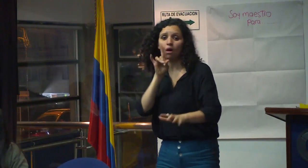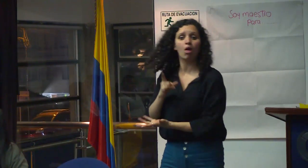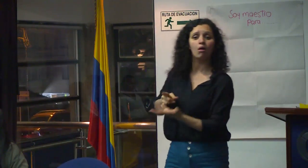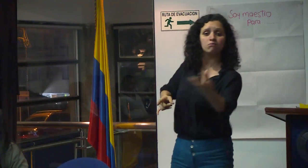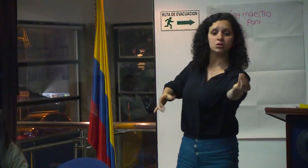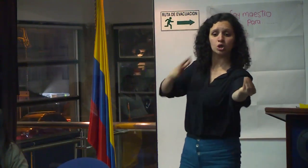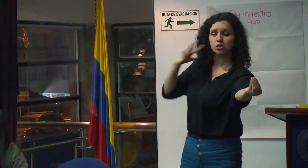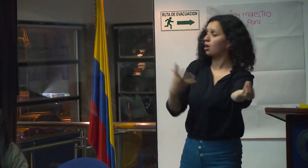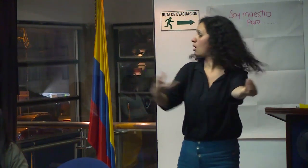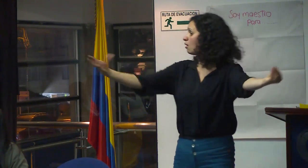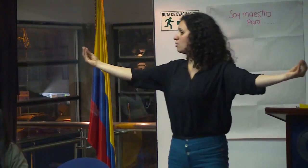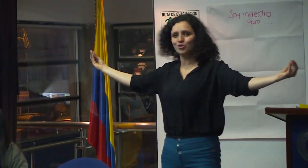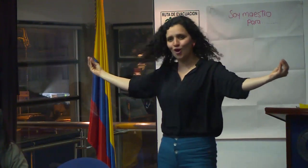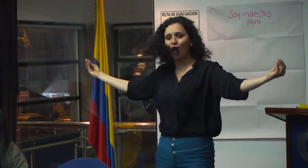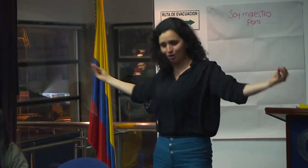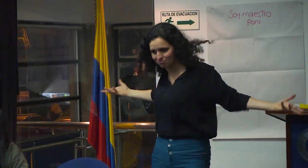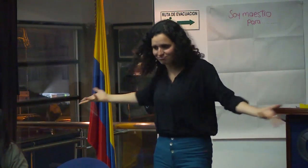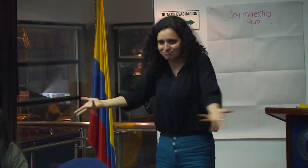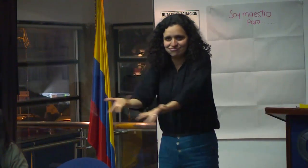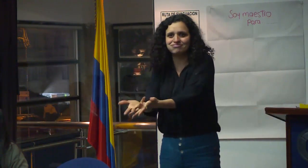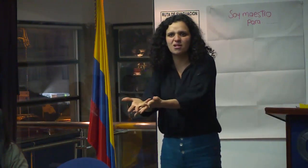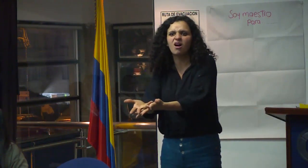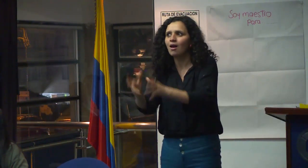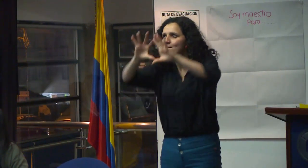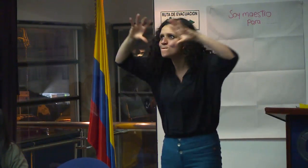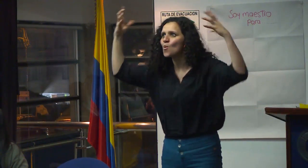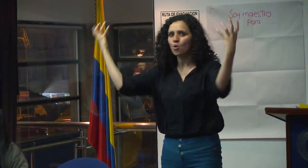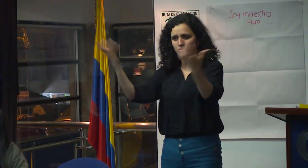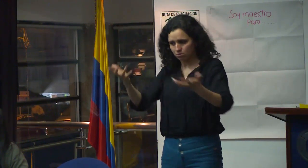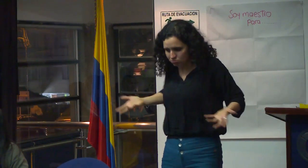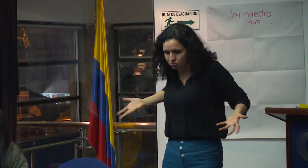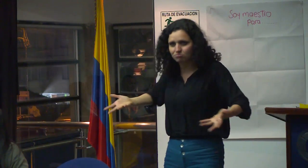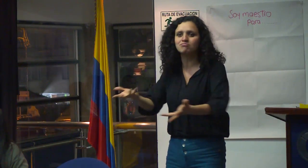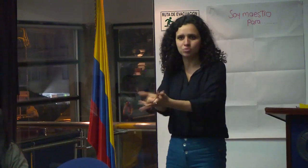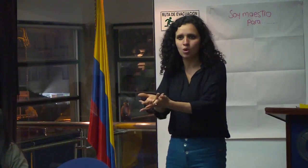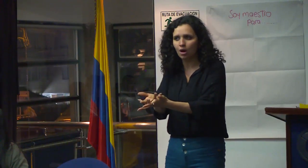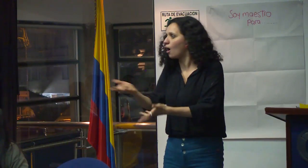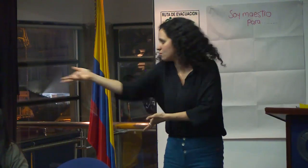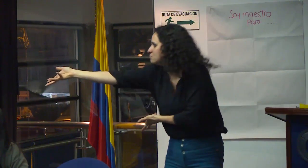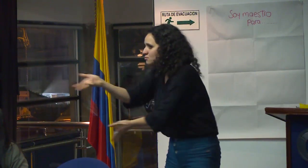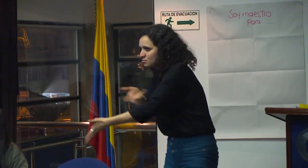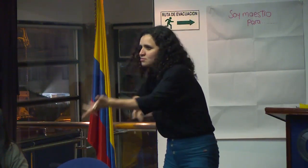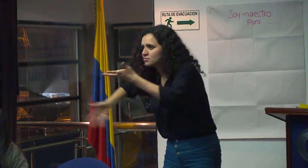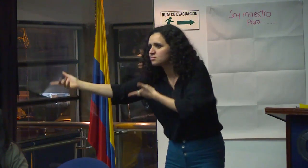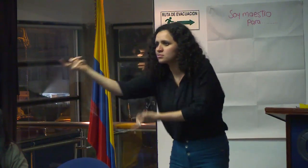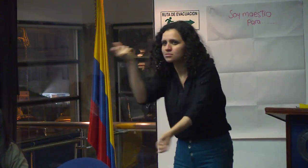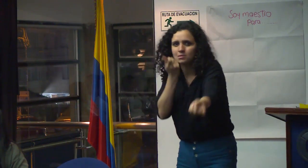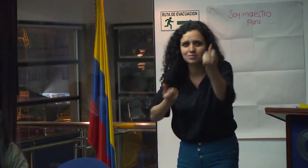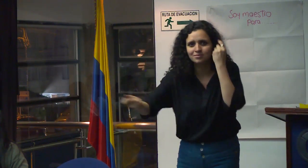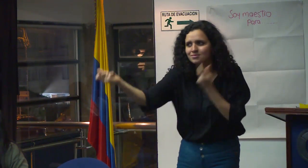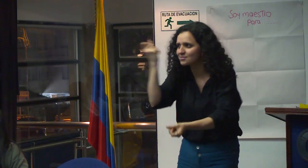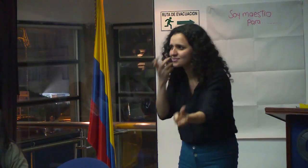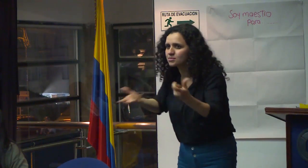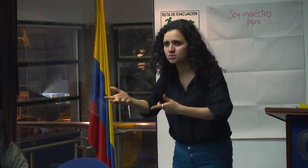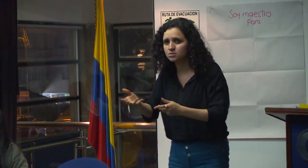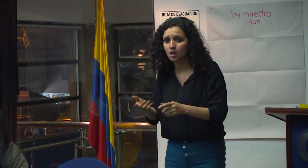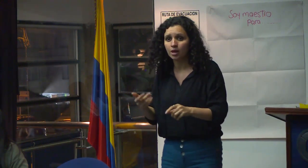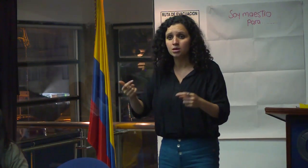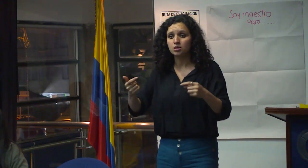como vivimos en un espacio común, mundo, todos debemos tratar de entendernos a todos, ¿sí? No es que yo debo entenderlo a